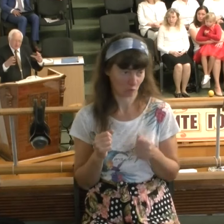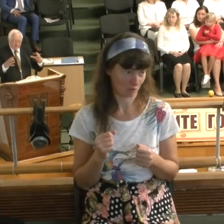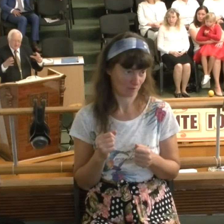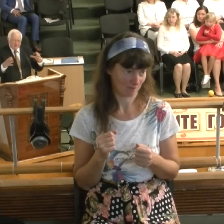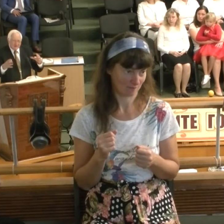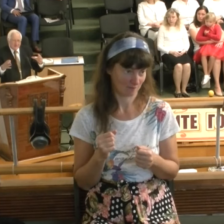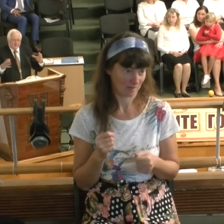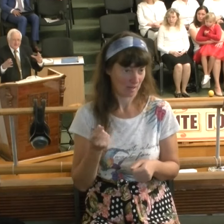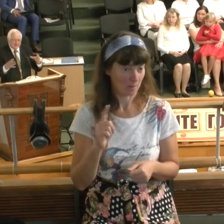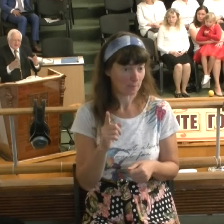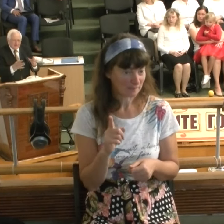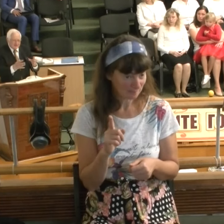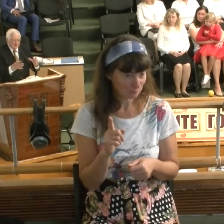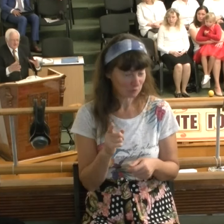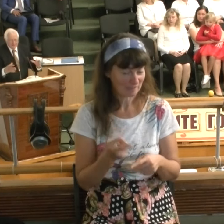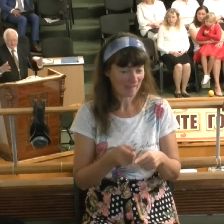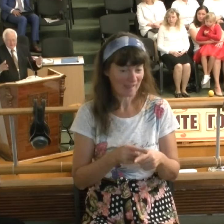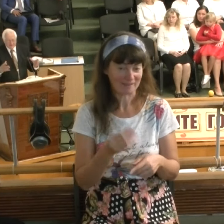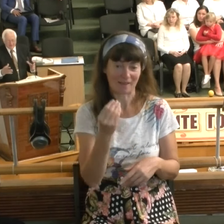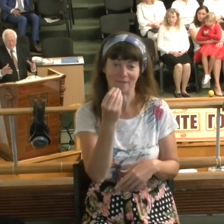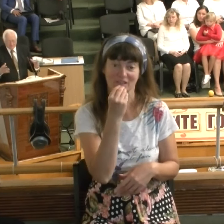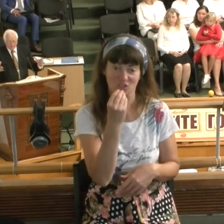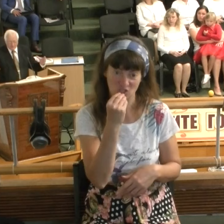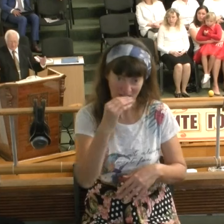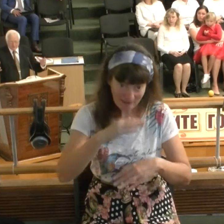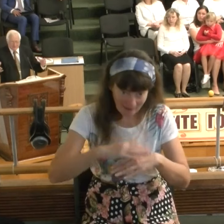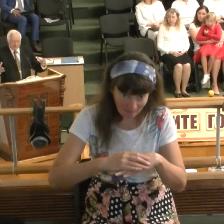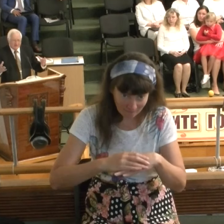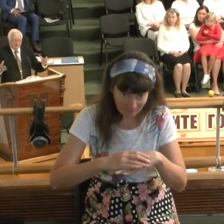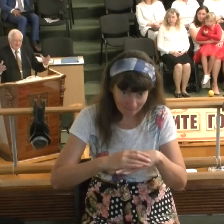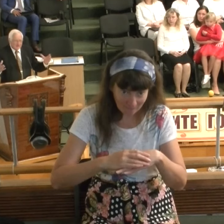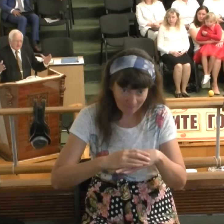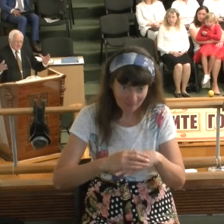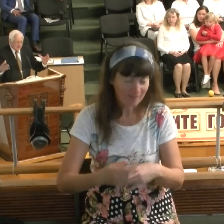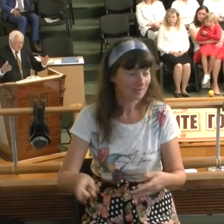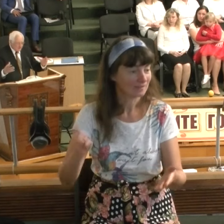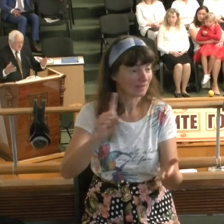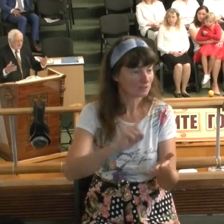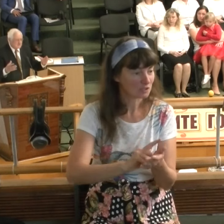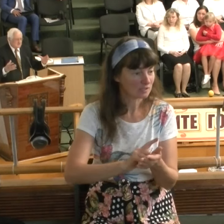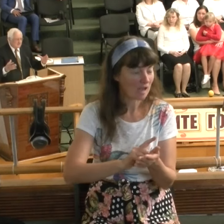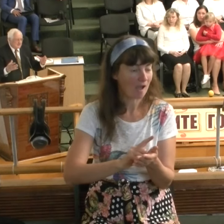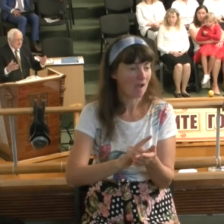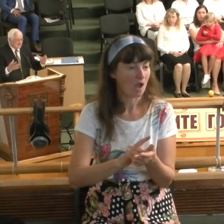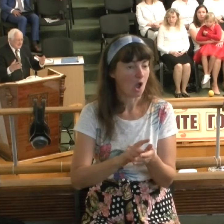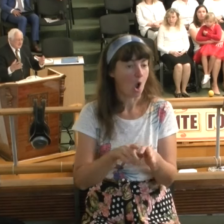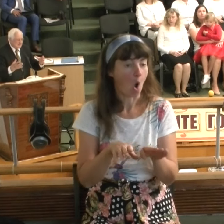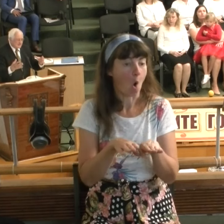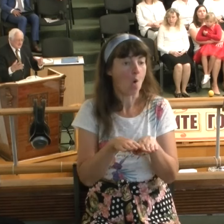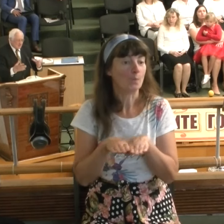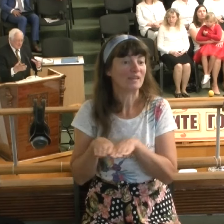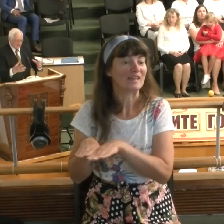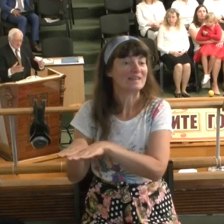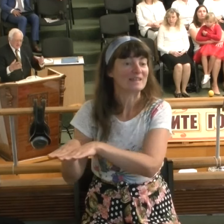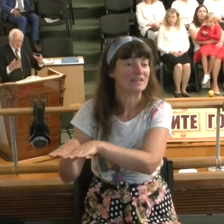вечеря, которая должна объединить, вечеря, которая должна напомнить, что мы тело Христово, мы одно